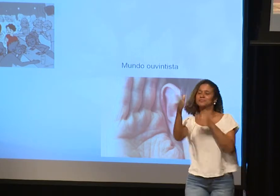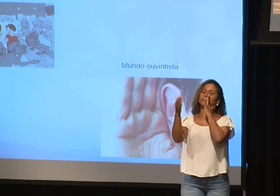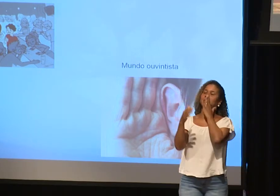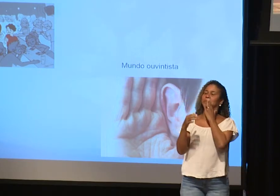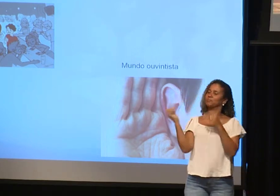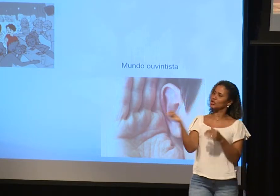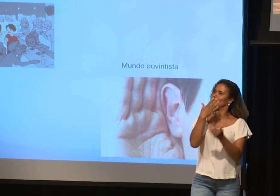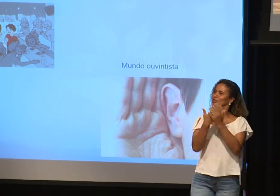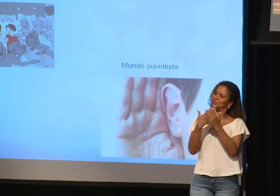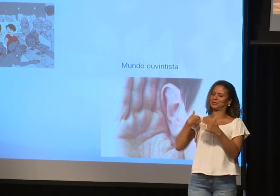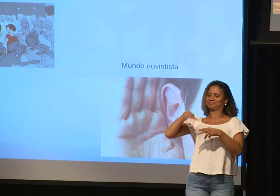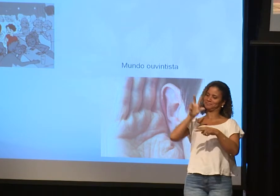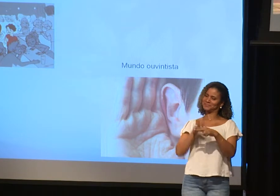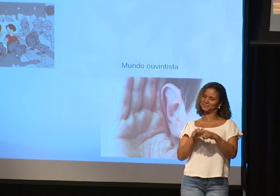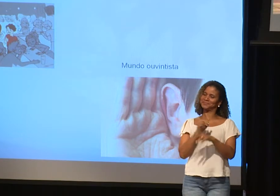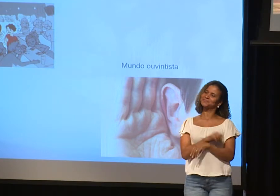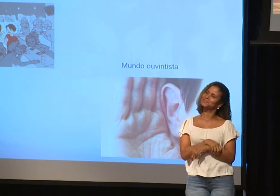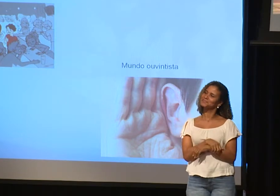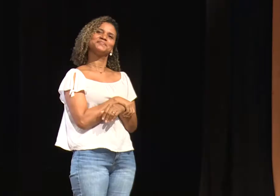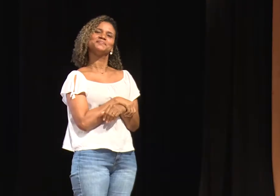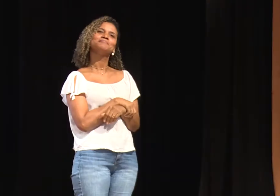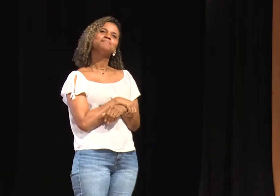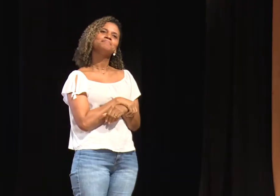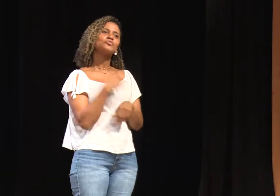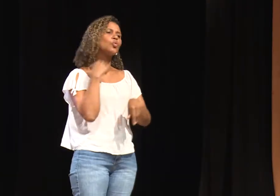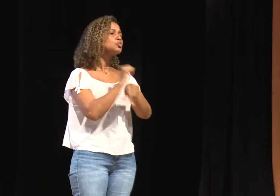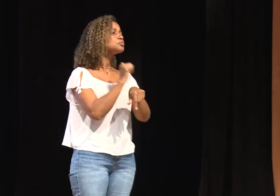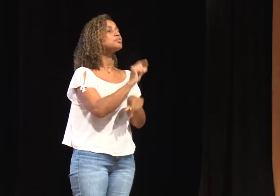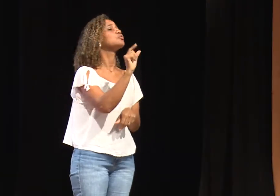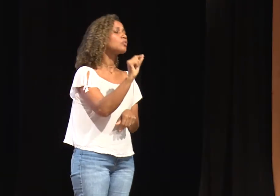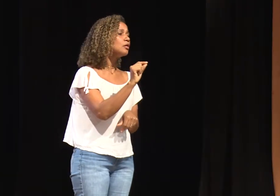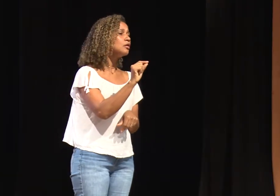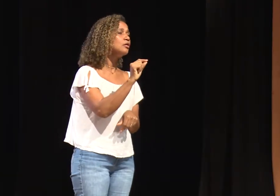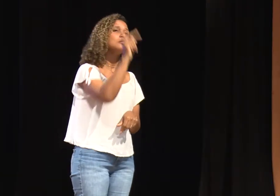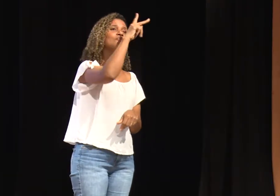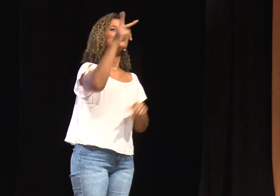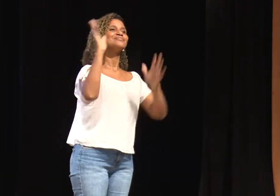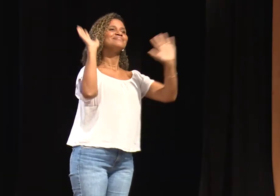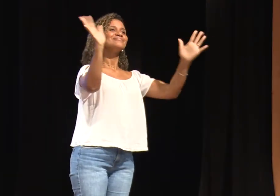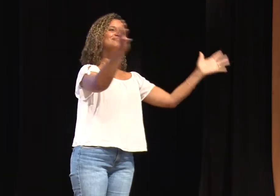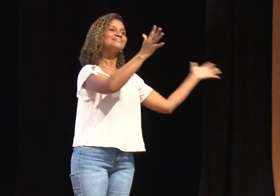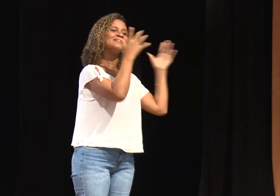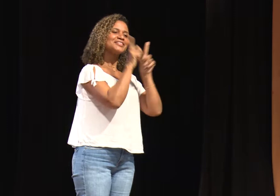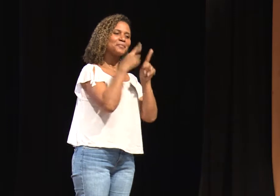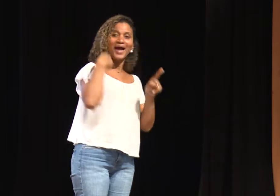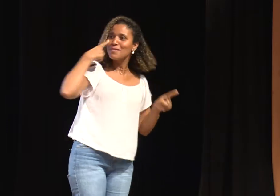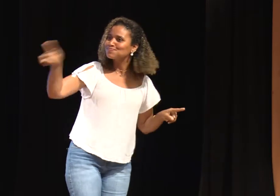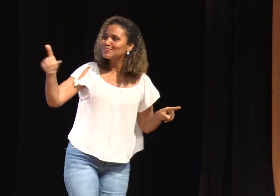ouvintes. Então, eu entrei na escola, né, cheguei, e o que eu esperava? Que a professora sinalizasse,